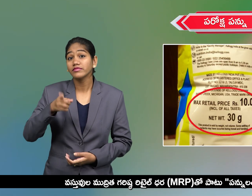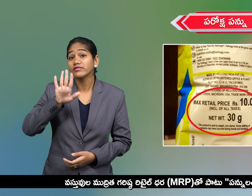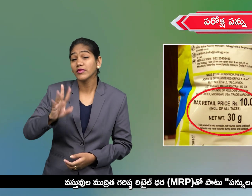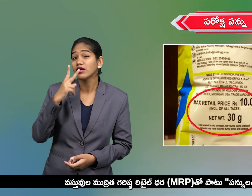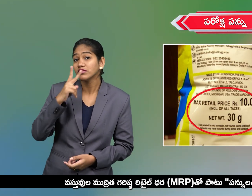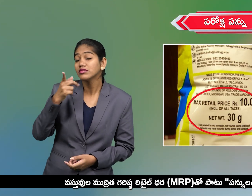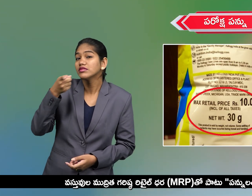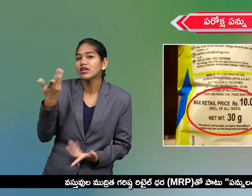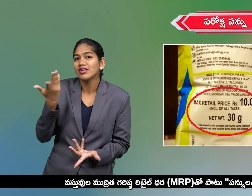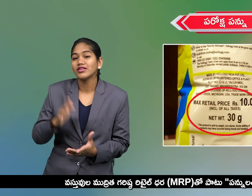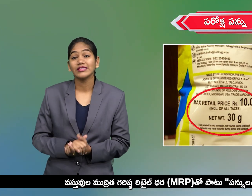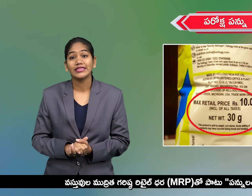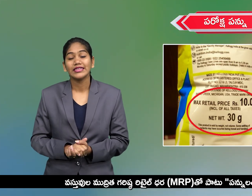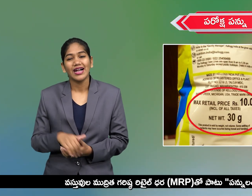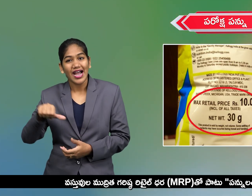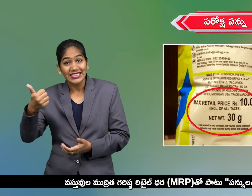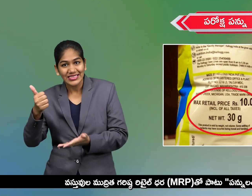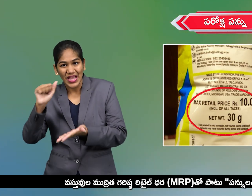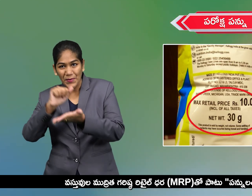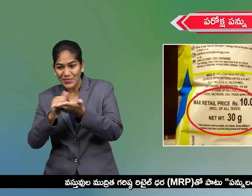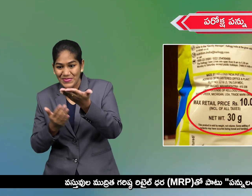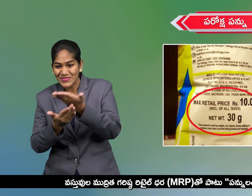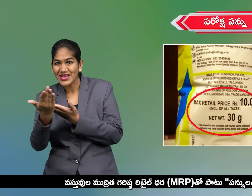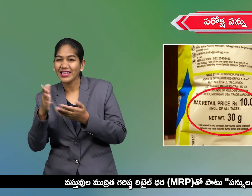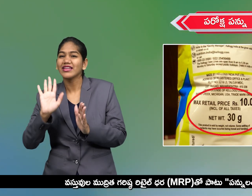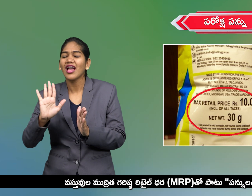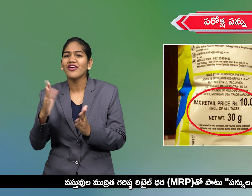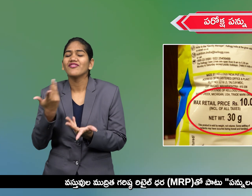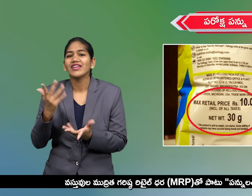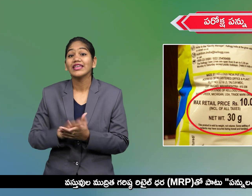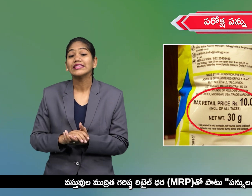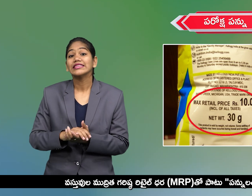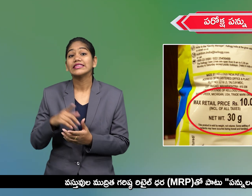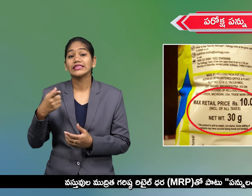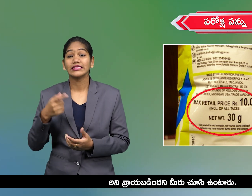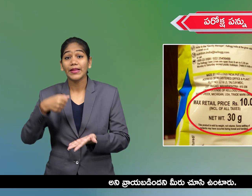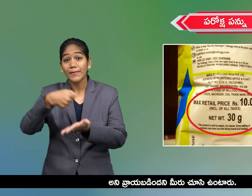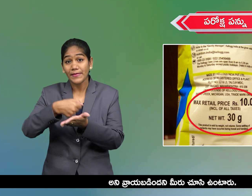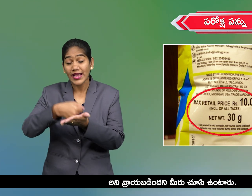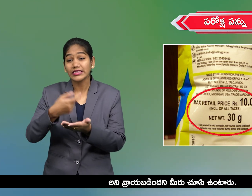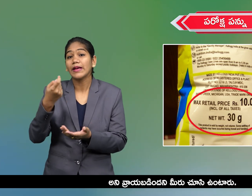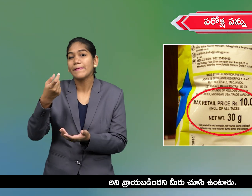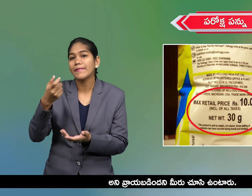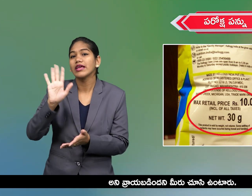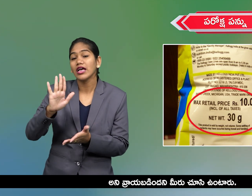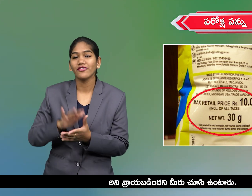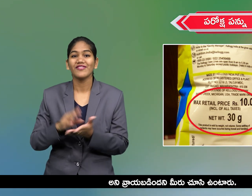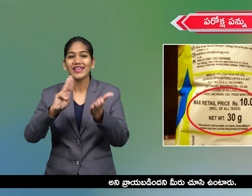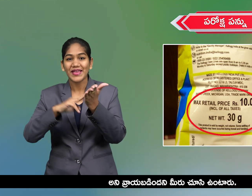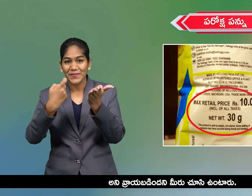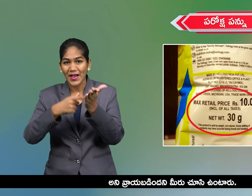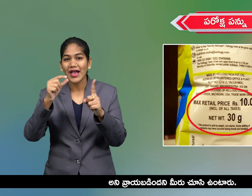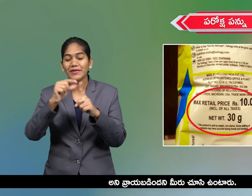వస్తువుల ముద్రిత గరిష్ట రీటైల్ ధర ఎంఆర్పితో పాటు పన్నులతో సహా అని వ్రాయబడిందని